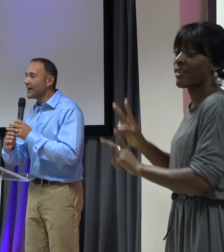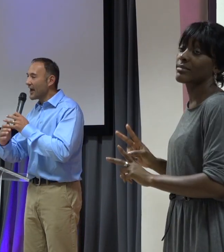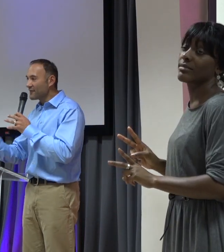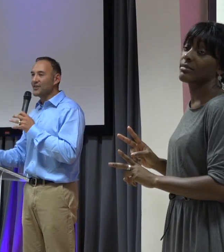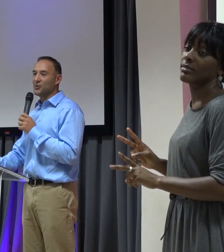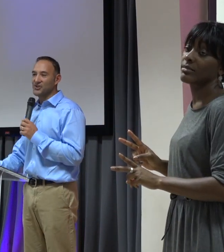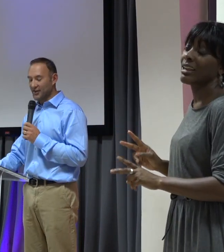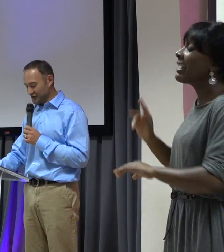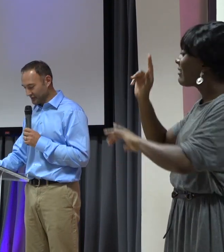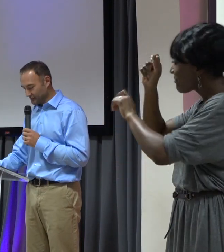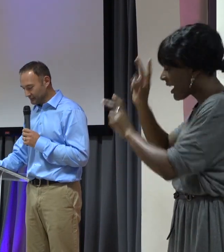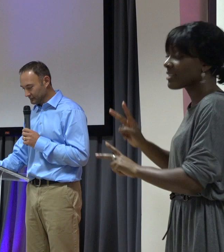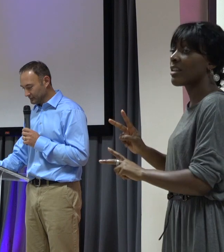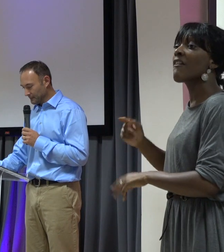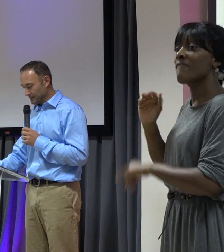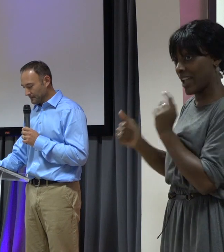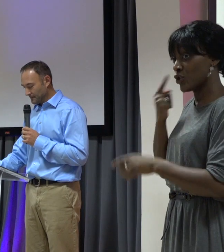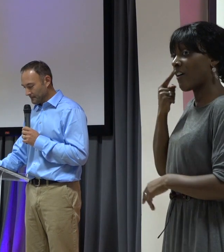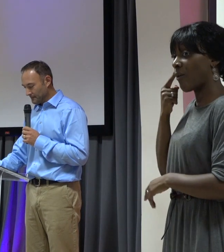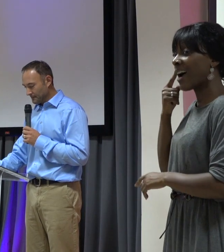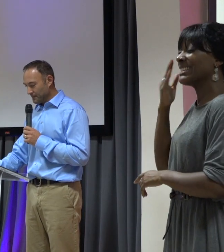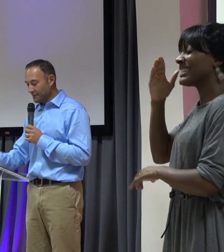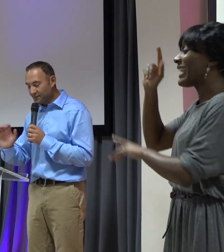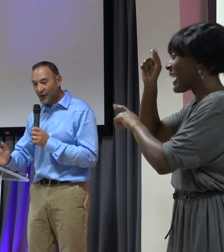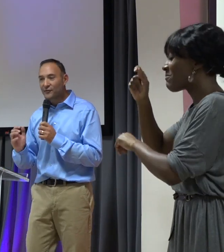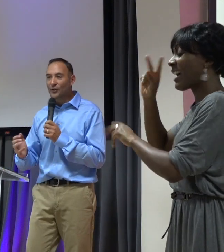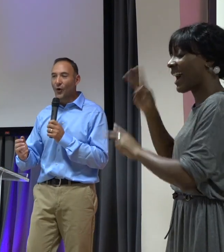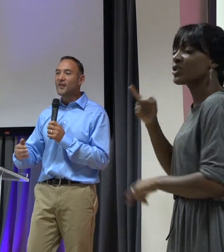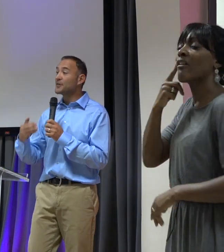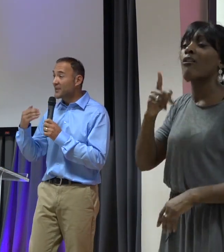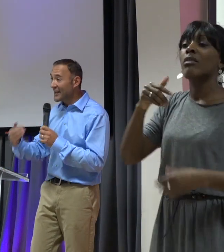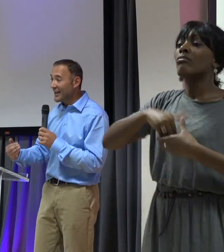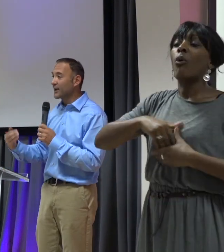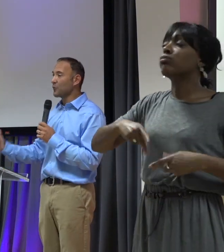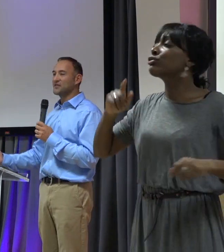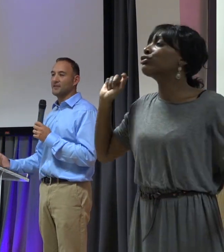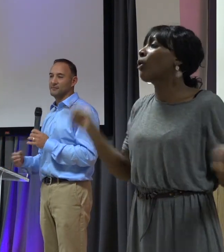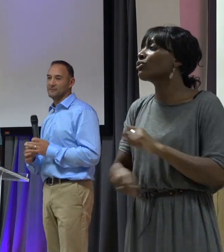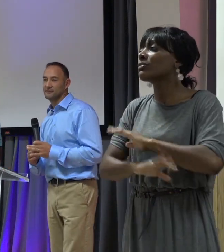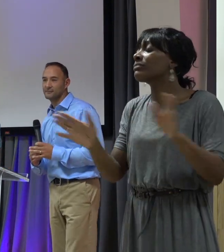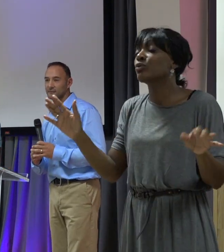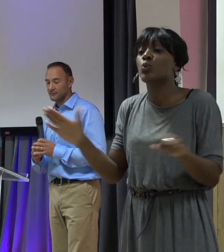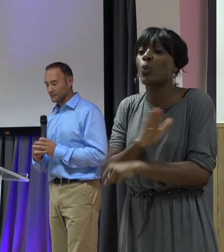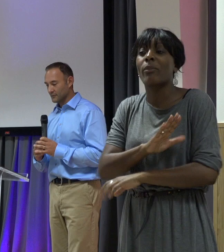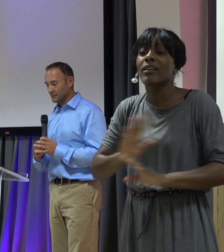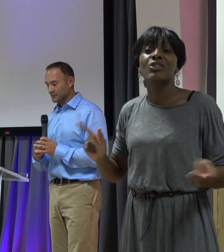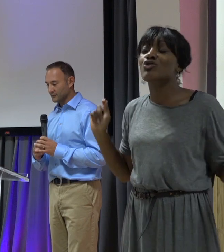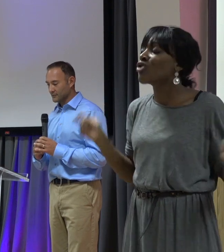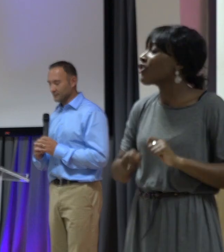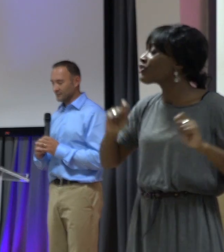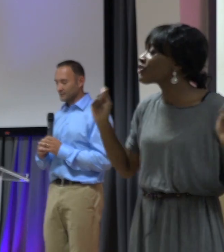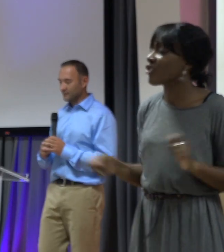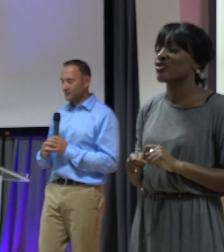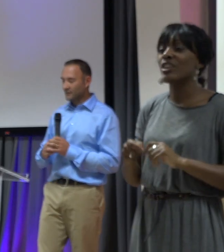that and everything will change. Faites ceci et tout va changer. The fear of the Lord is the beginning of wisdom. La crainte de l'Éternel est